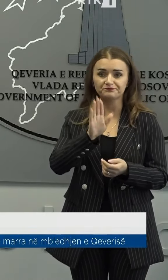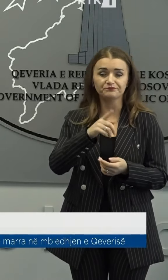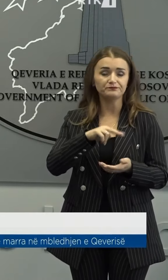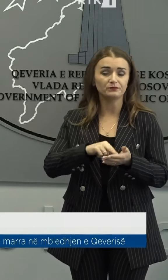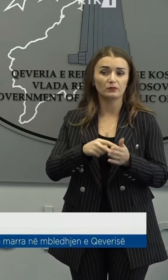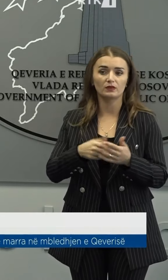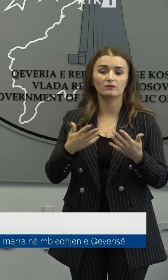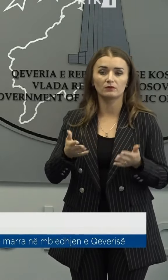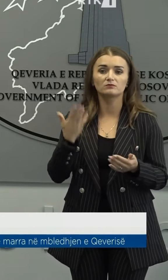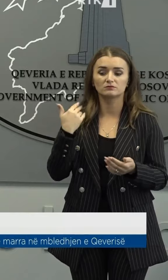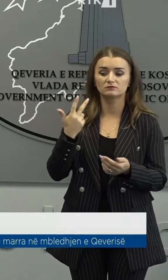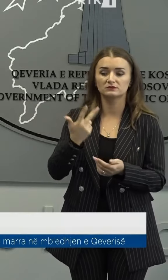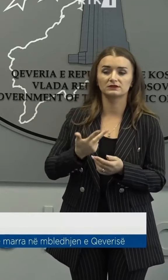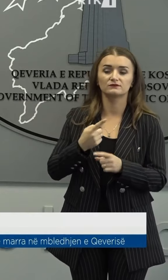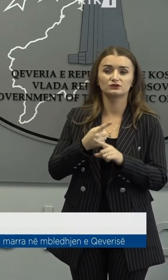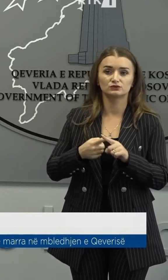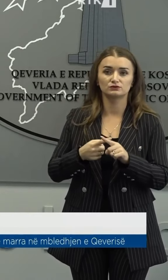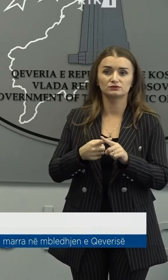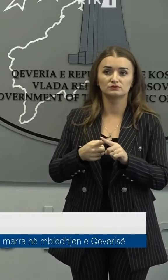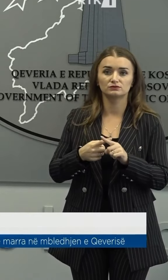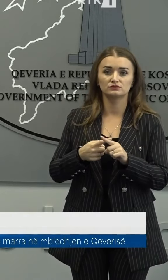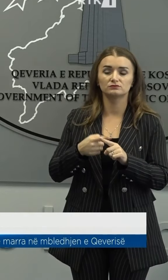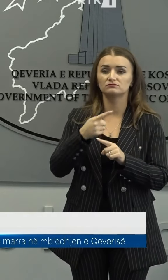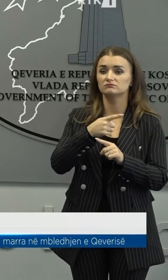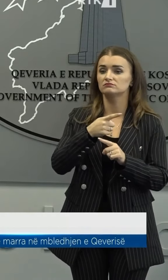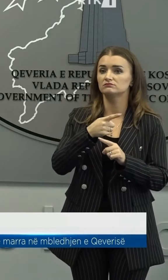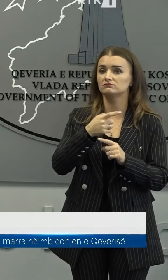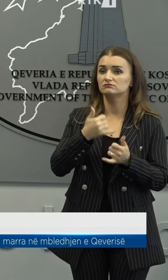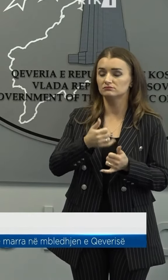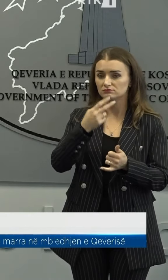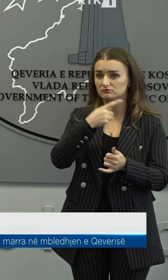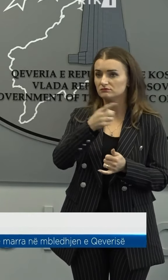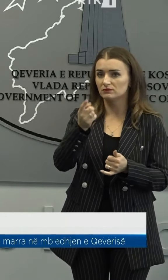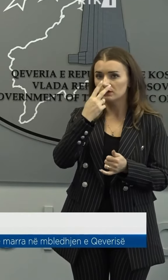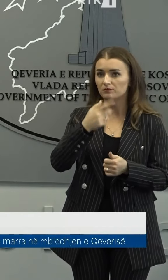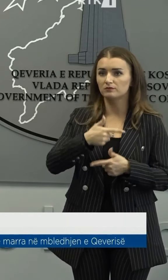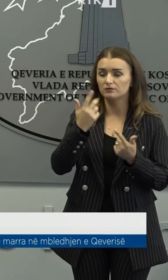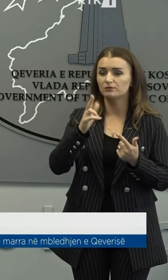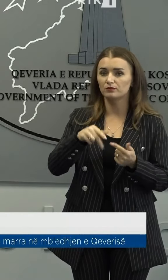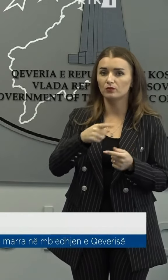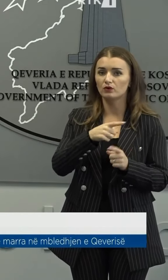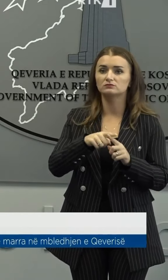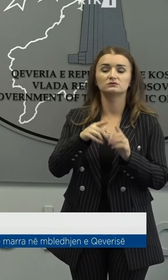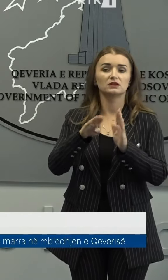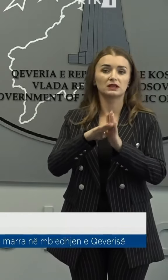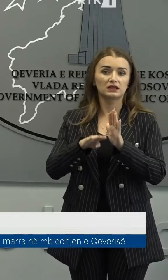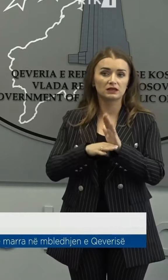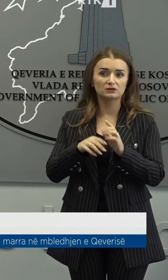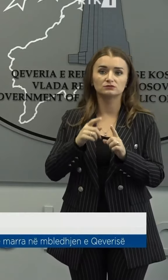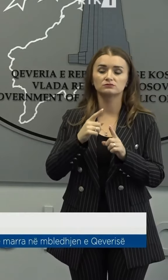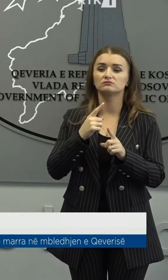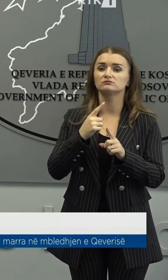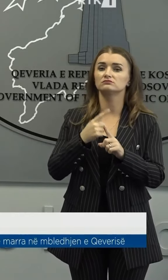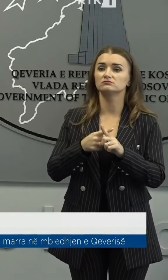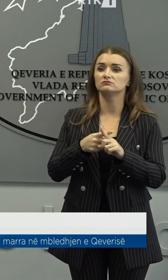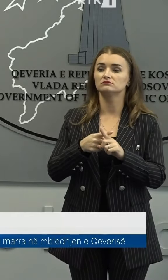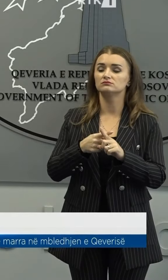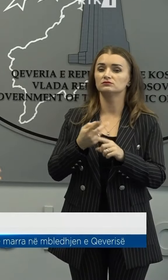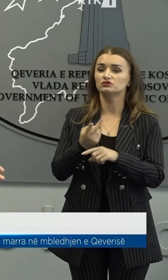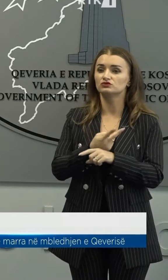se në këto 3 vite e gjysmë që ka pas sundim ligji, rend publik, kushtet të shmëri dhe